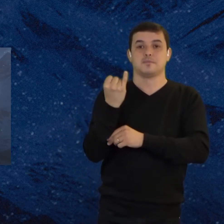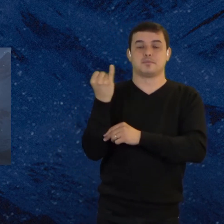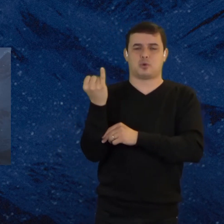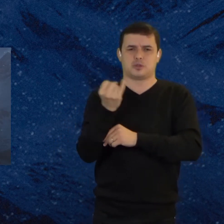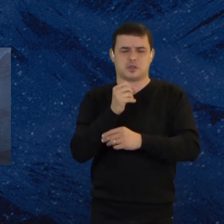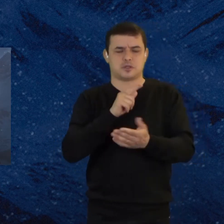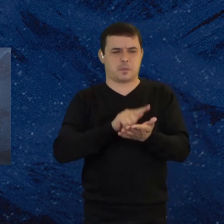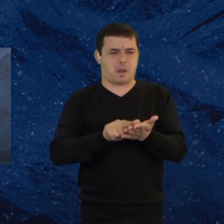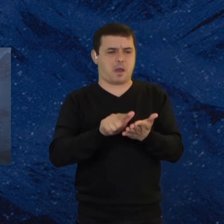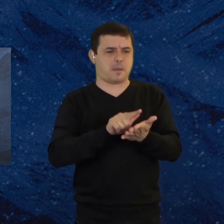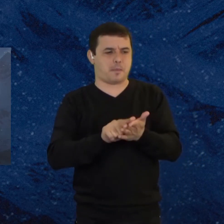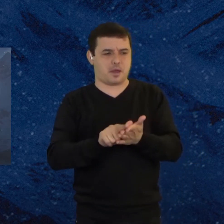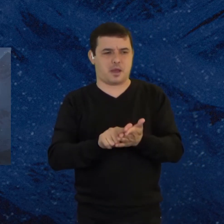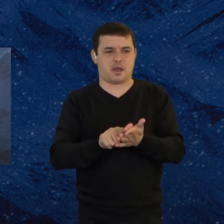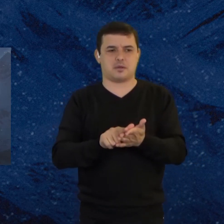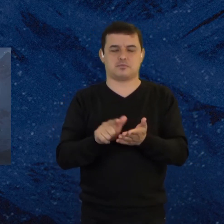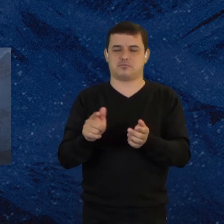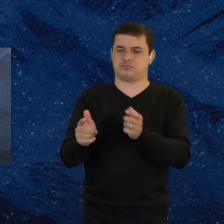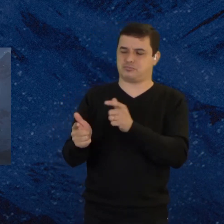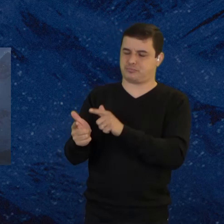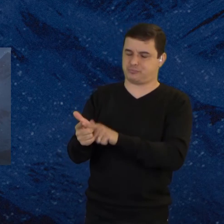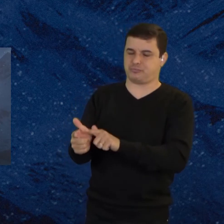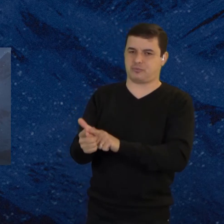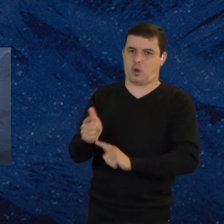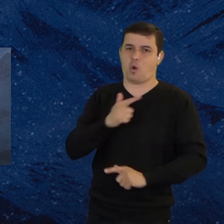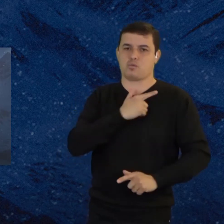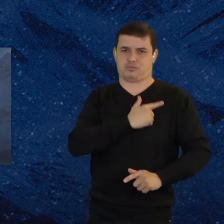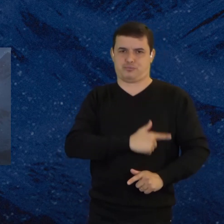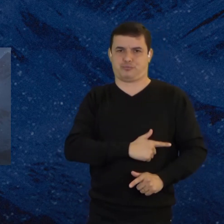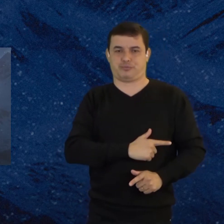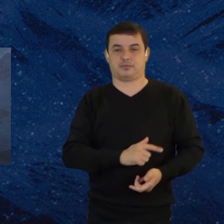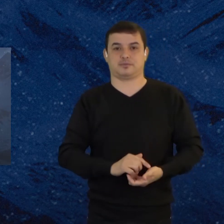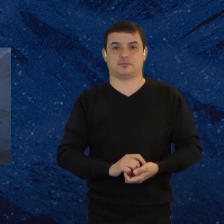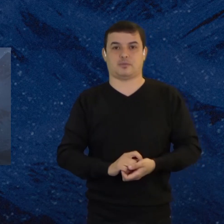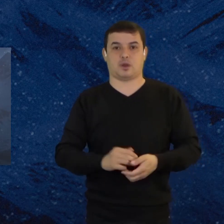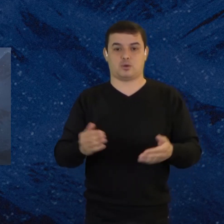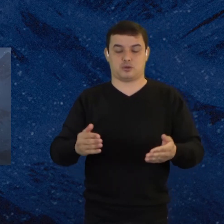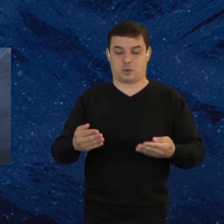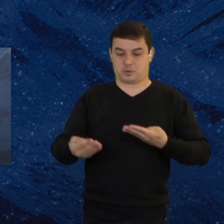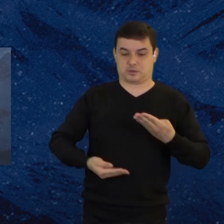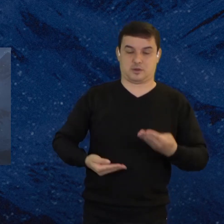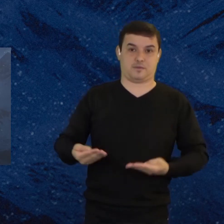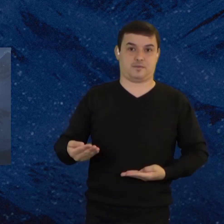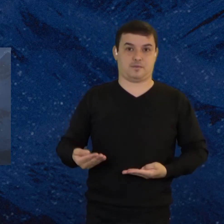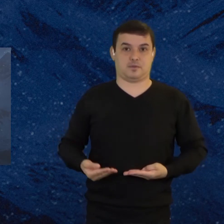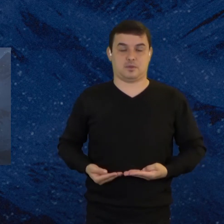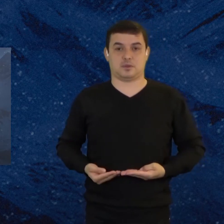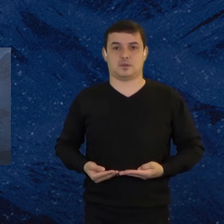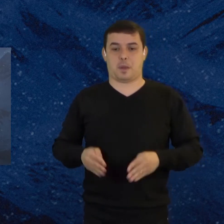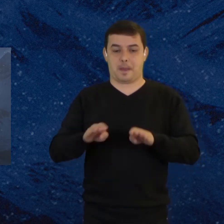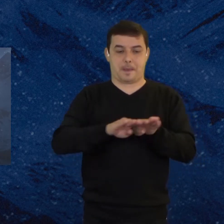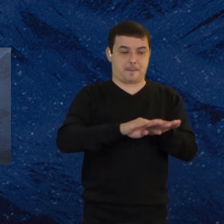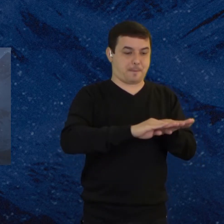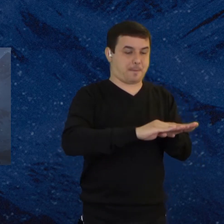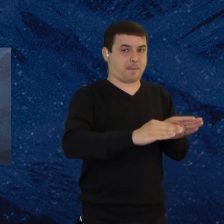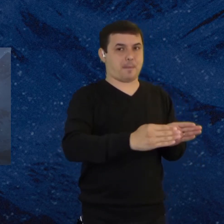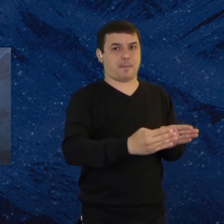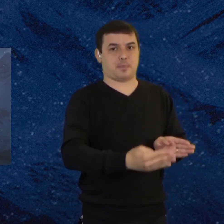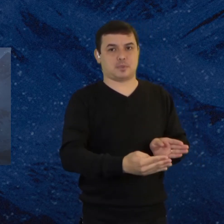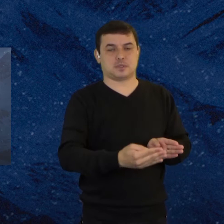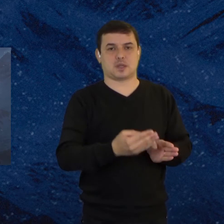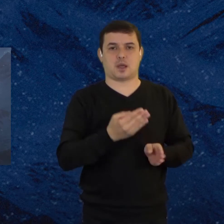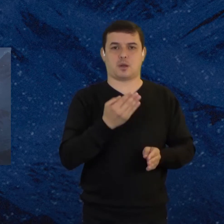para nós o nosso serviço a Deus hoje na igreja. Tinha a mesa com os pães da presença ou os pães da